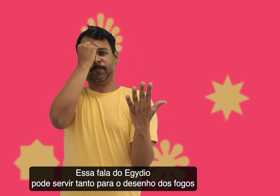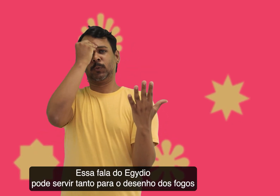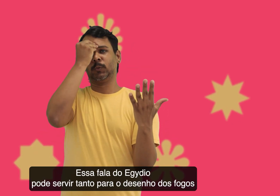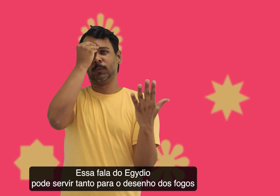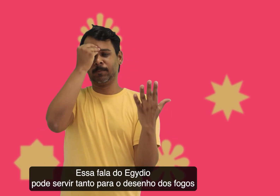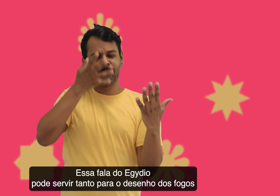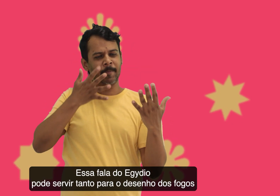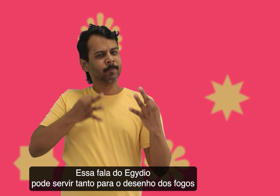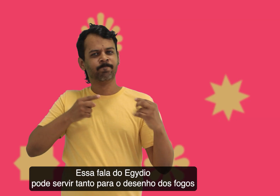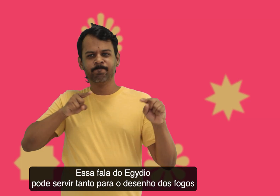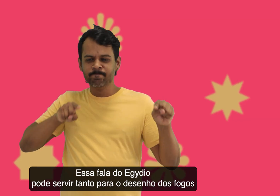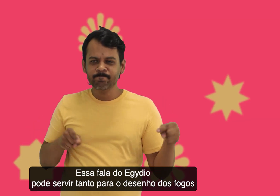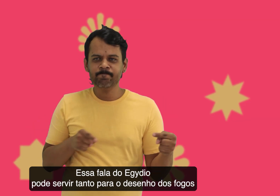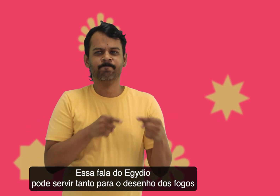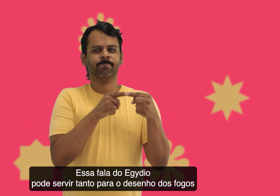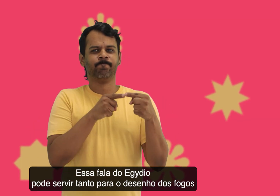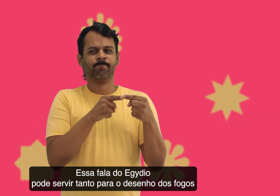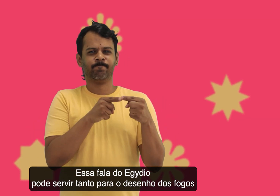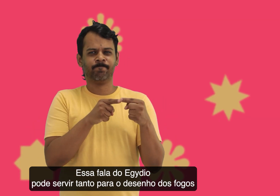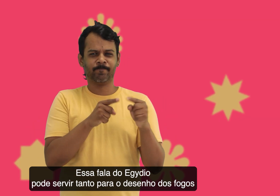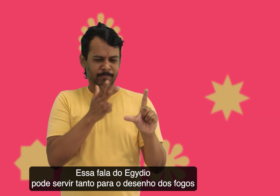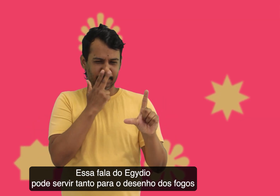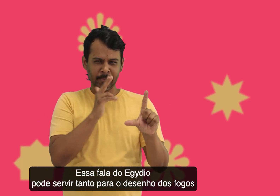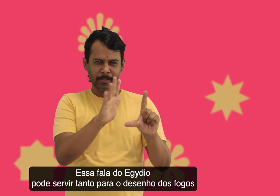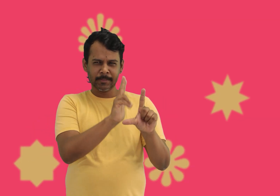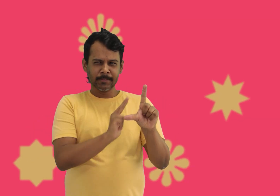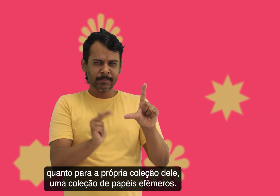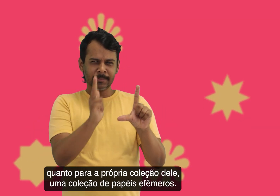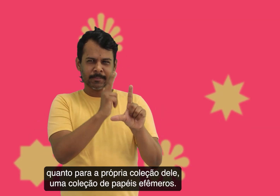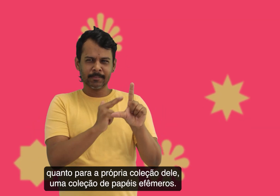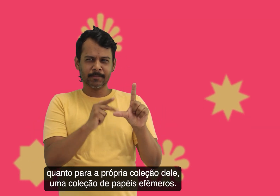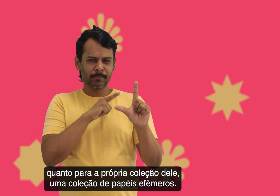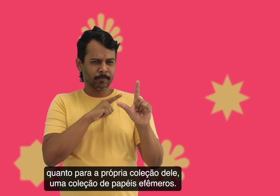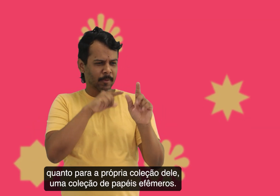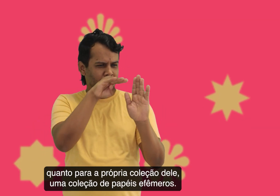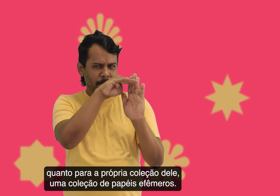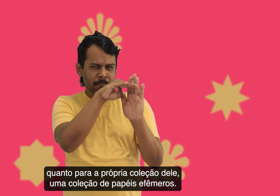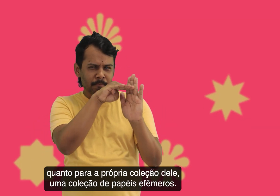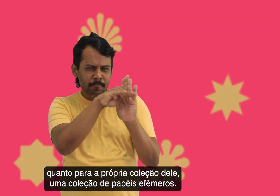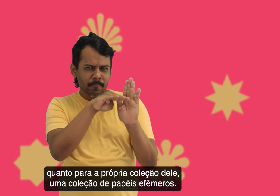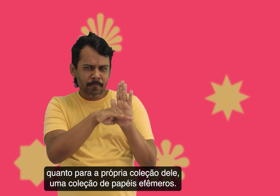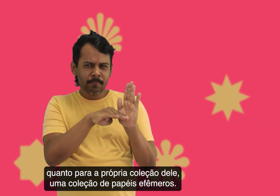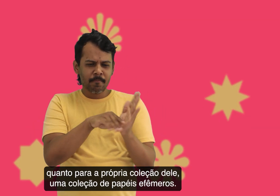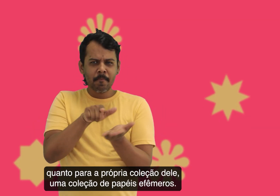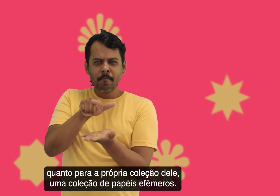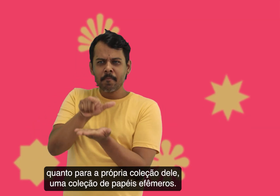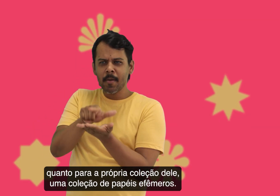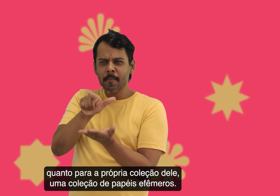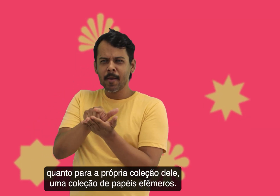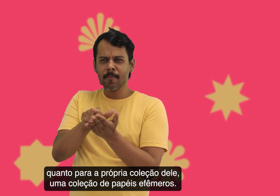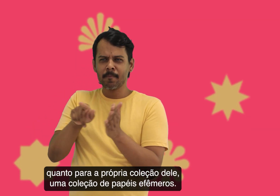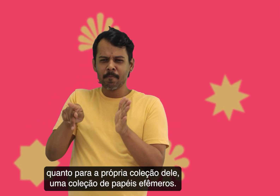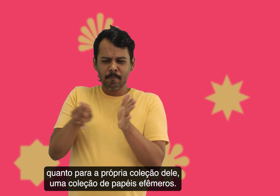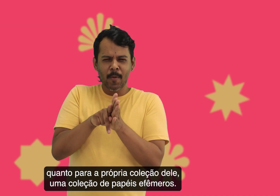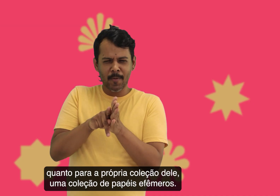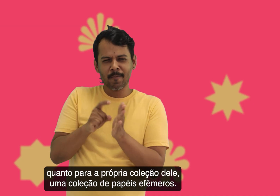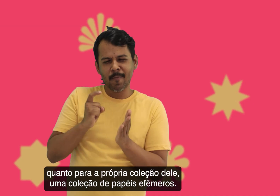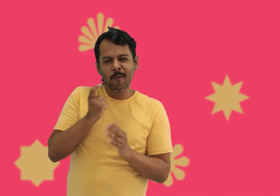Essa fala do Egídio pode servir tanto para o desenho dos fogos quanto para a própria coleção dele. Uma coleção de papéis